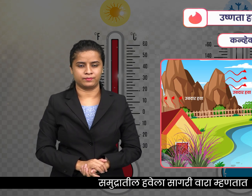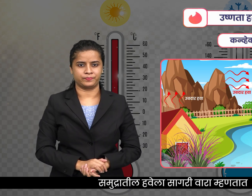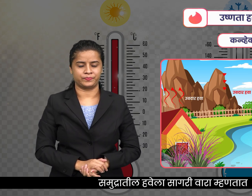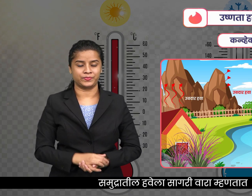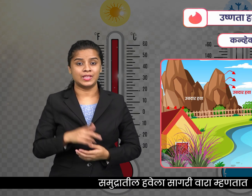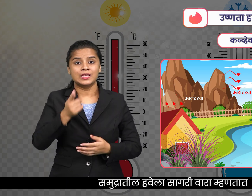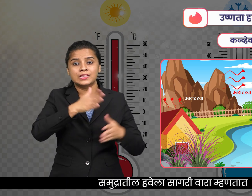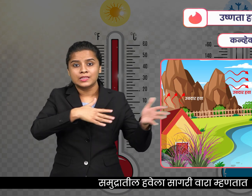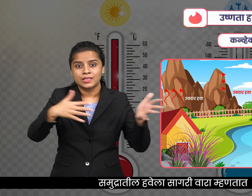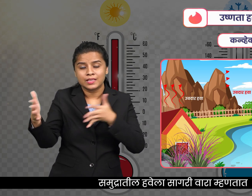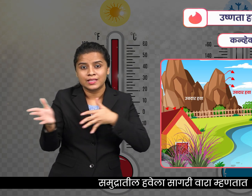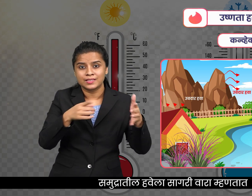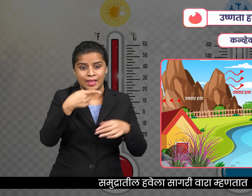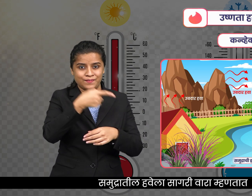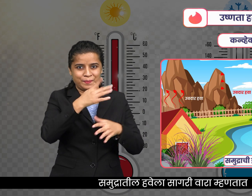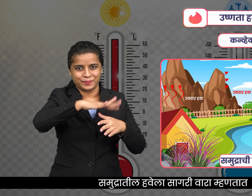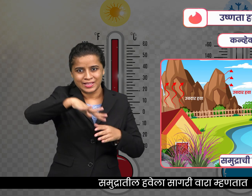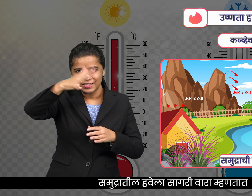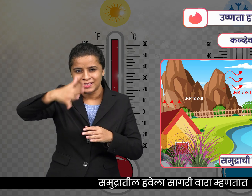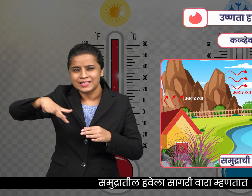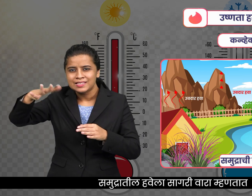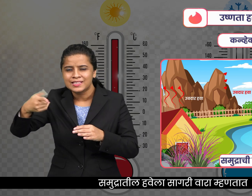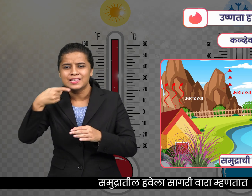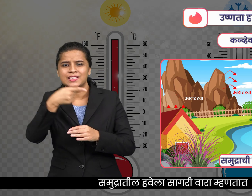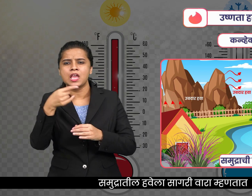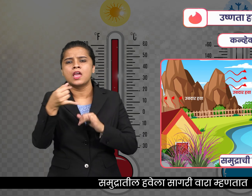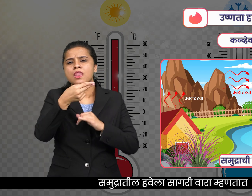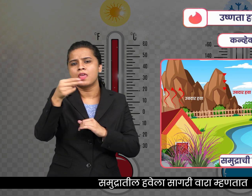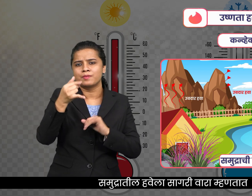आणि समुद्रातील हवेला सागरी वारं असे म्हणतात.